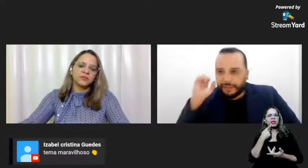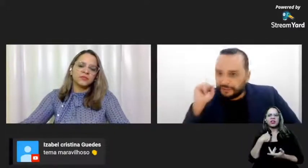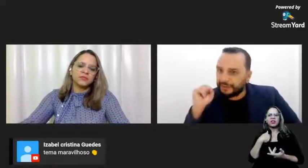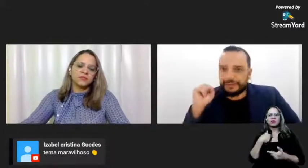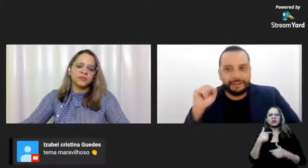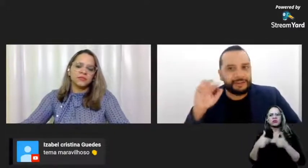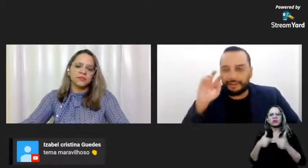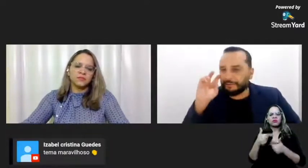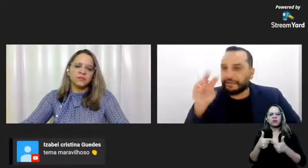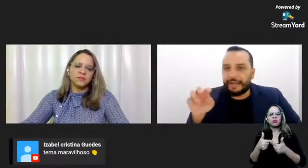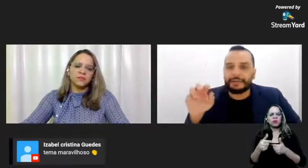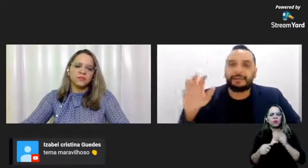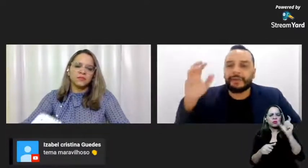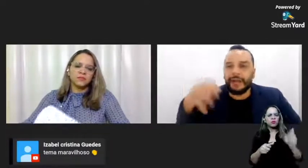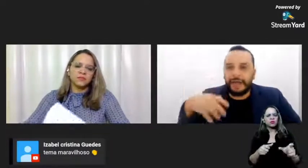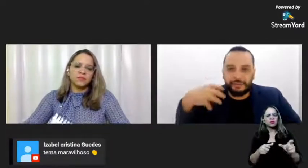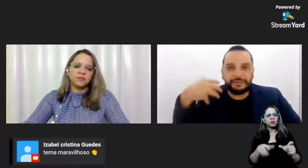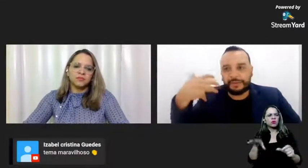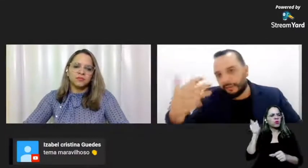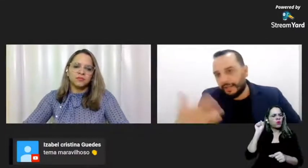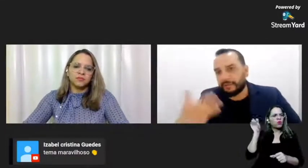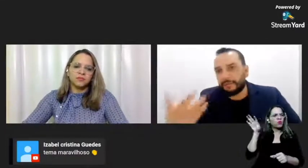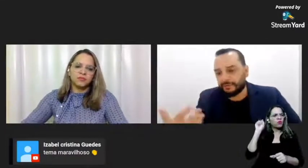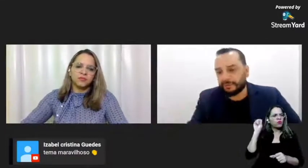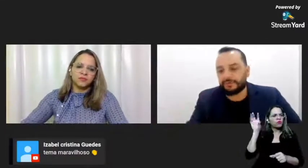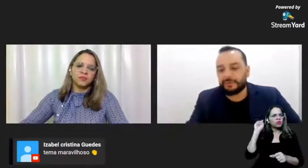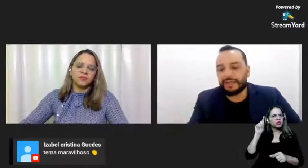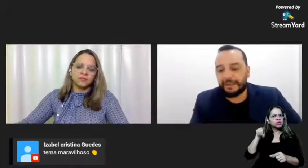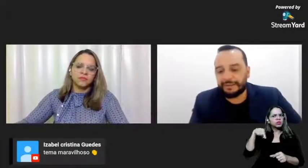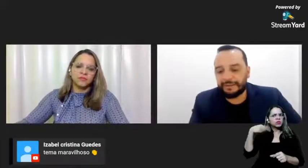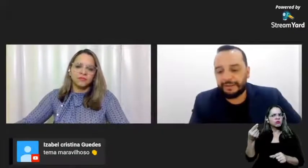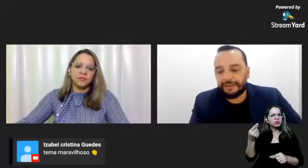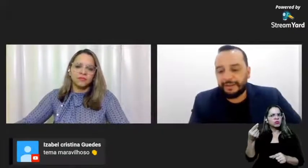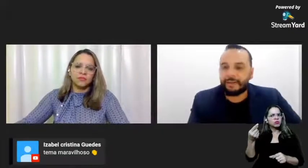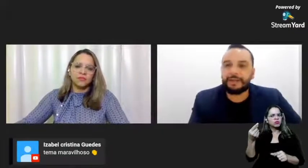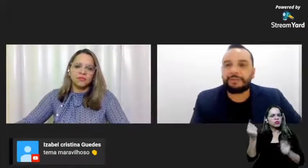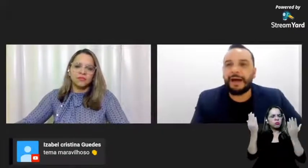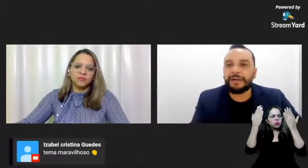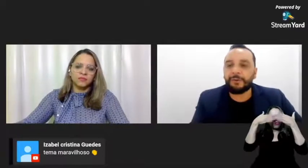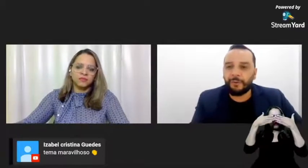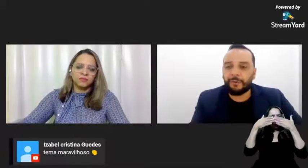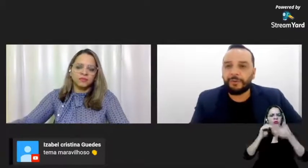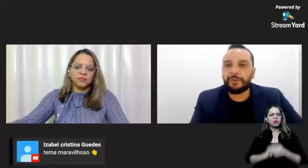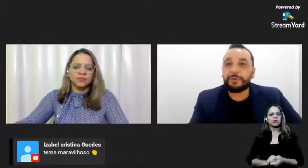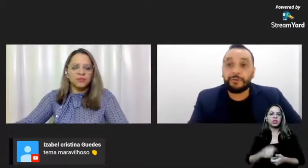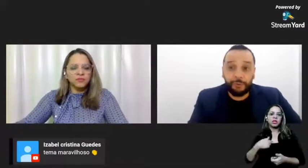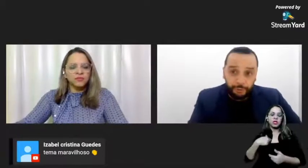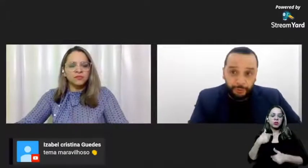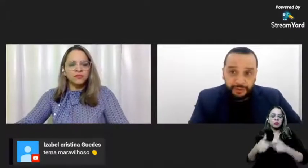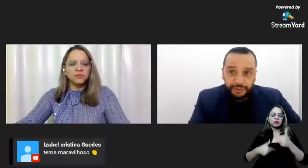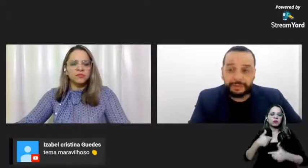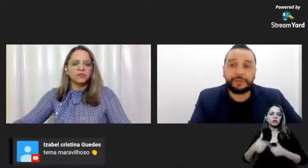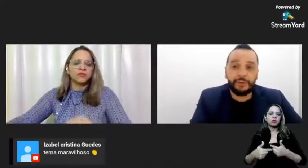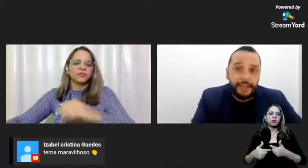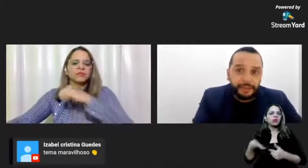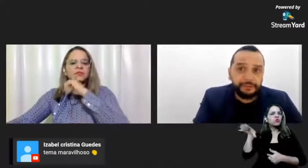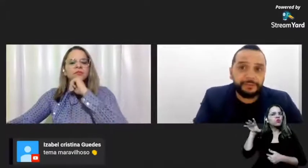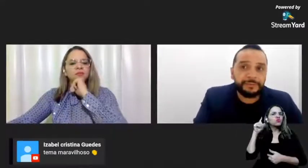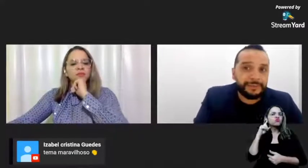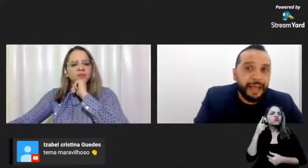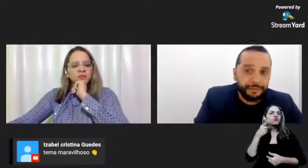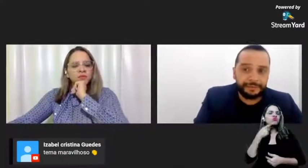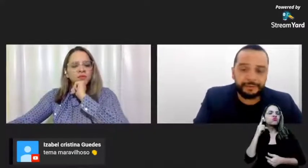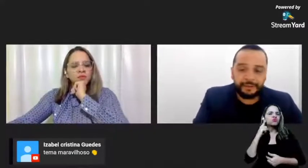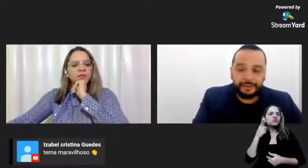pessoas ouvintes e videntes que se tornaram pessoas surdo-cegas. Eu trabalho com surdos que se